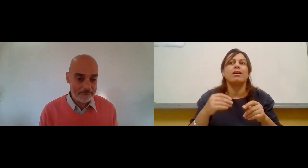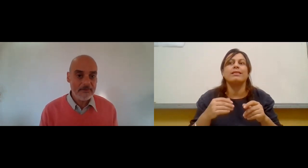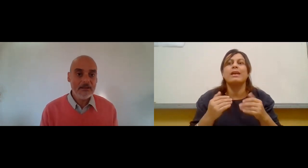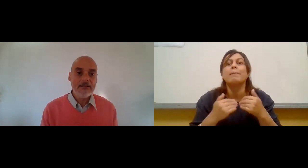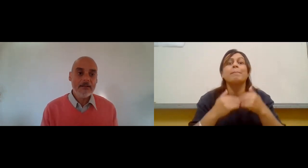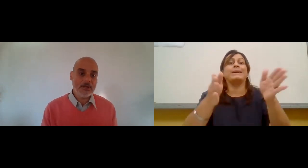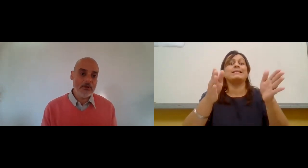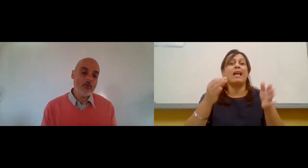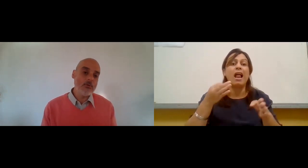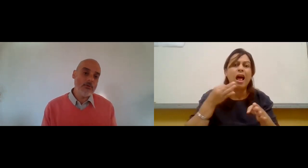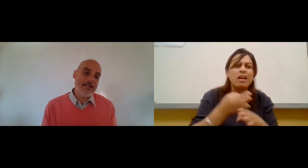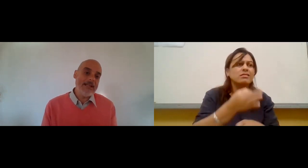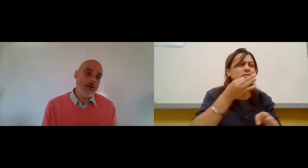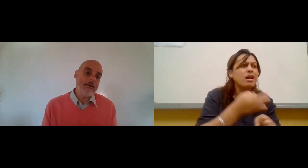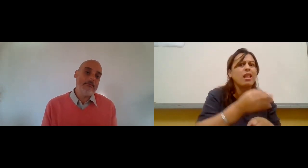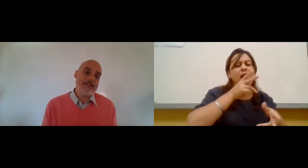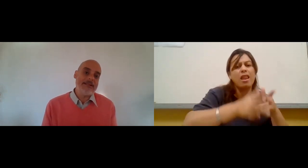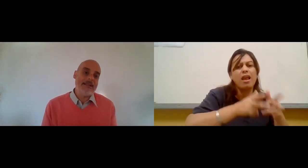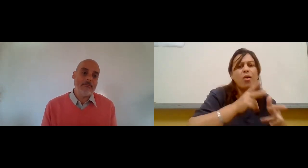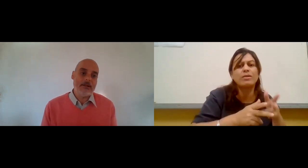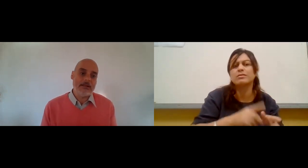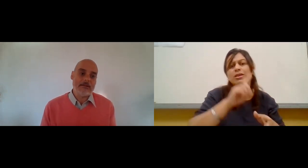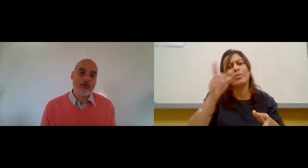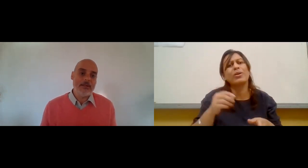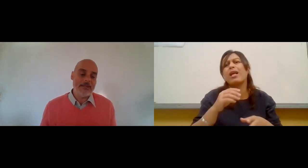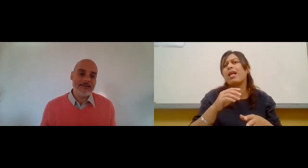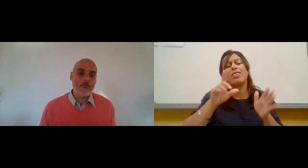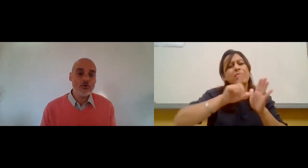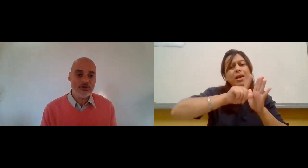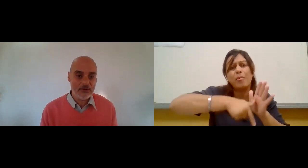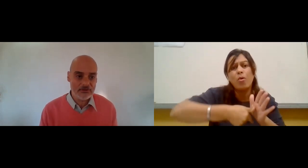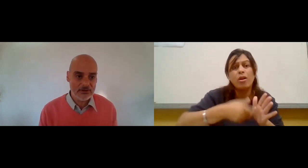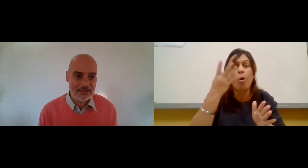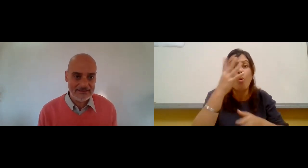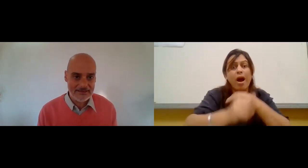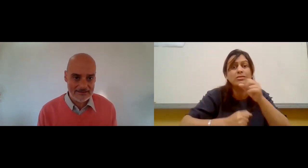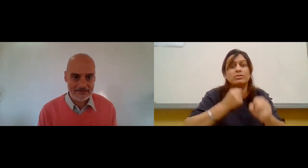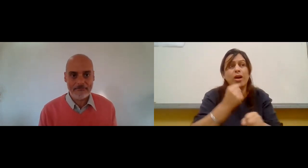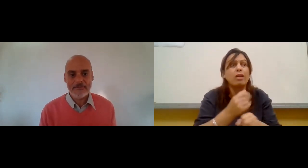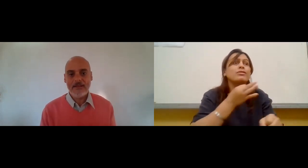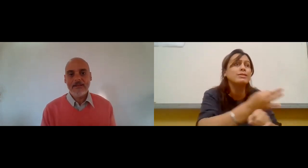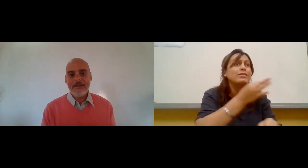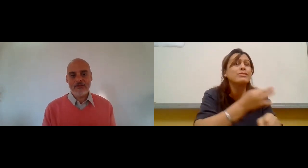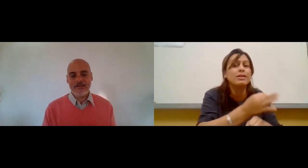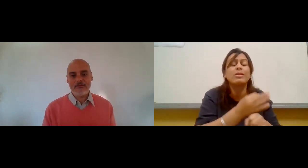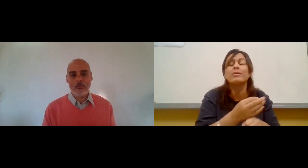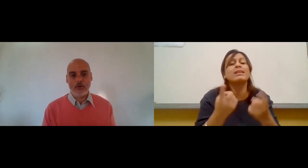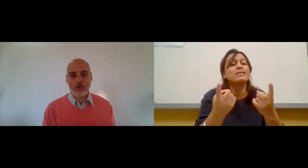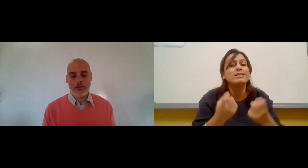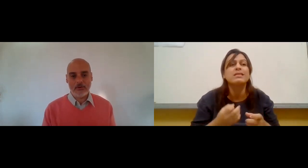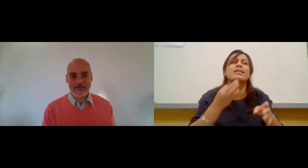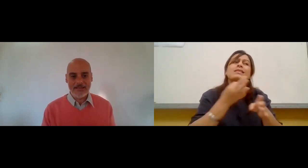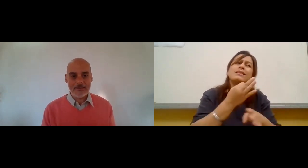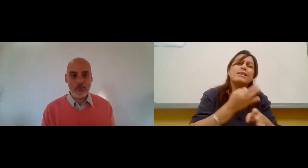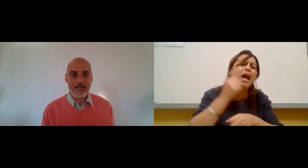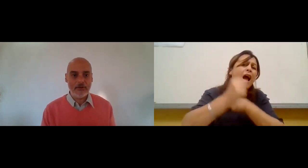lengua. Porque, bueno, la lengua requiere, obviamente, muchos años de enseñanza. Entonces, como